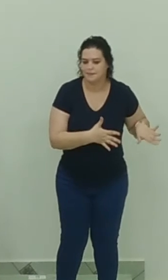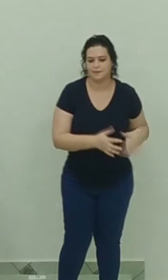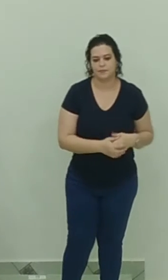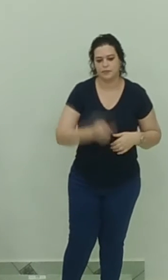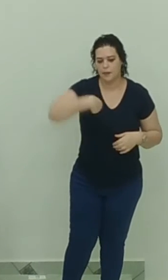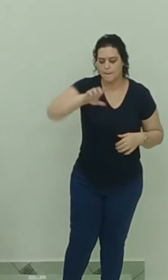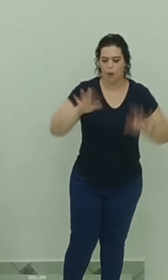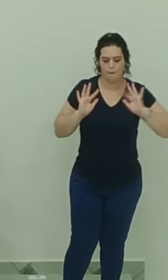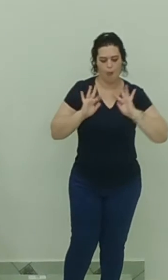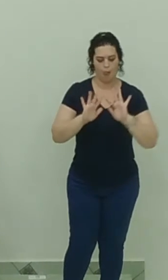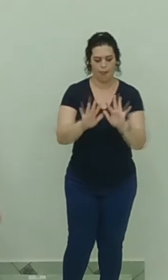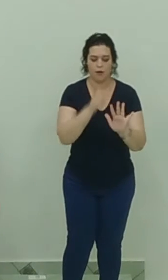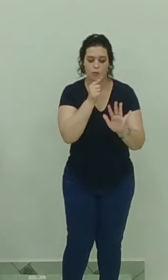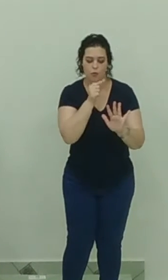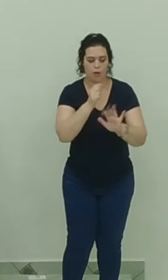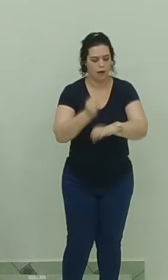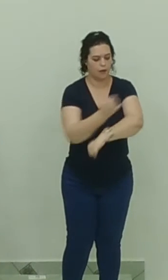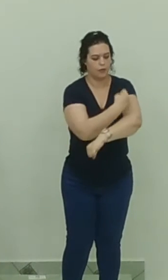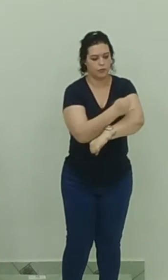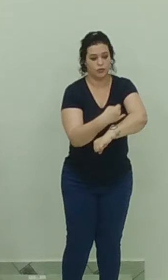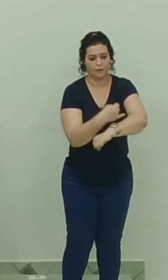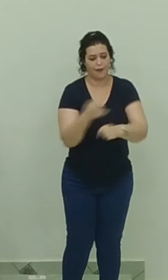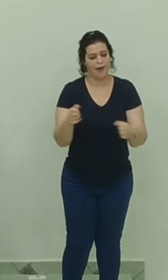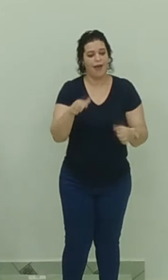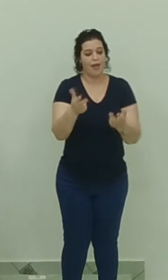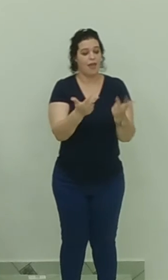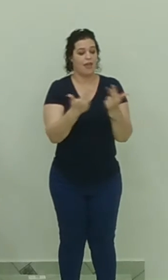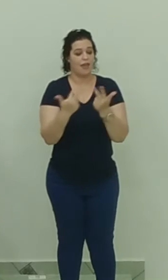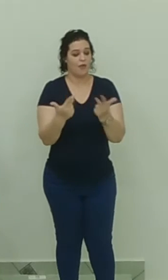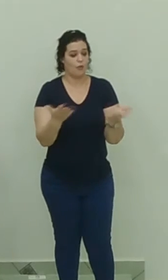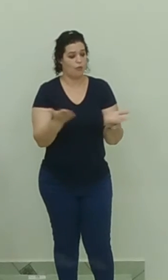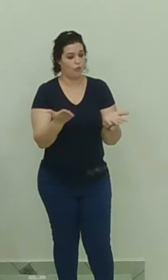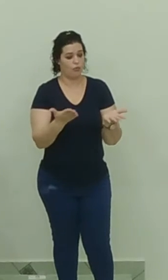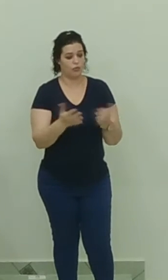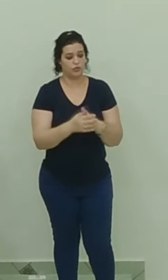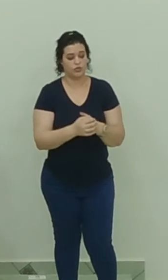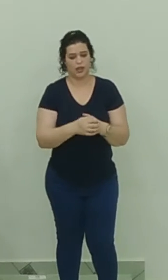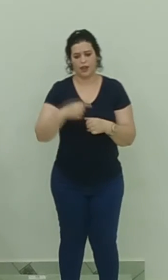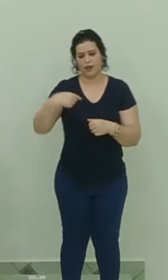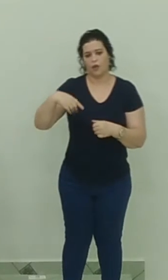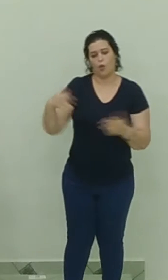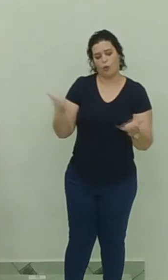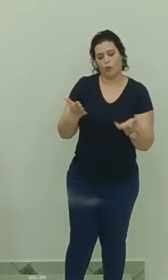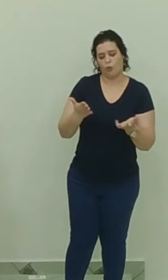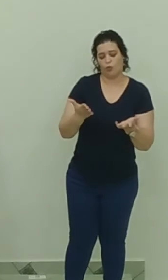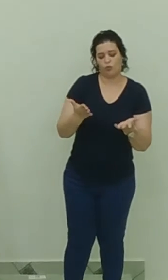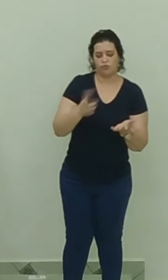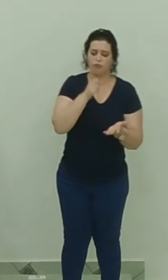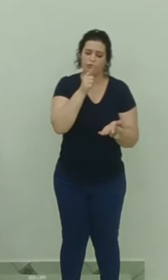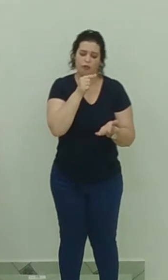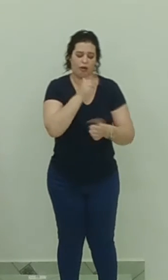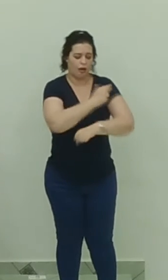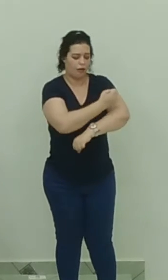Rio Jordão é a nossa travessia. Um rio pequeno, mas é um rio desafiador.